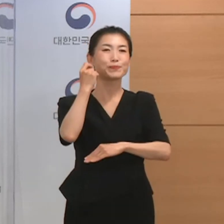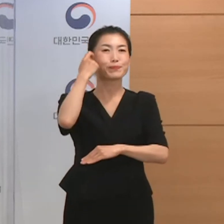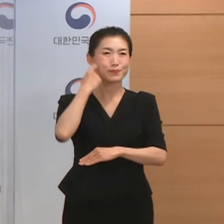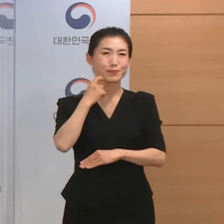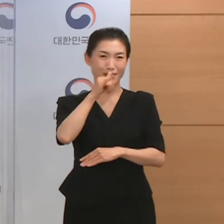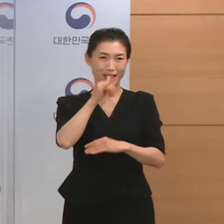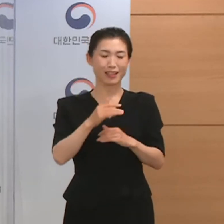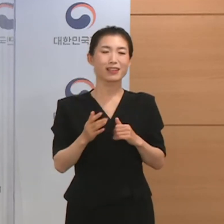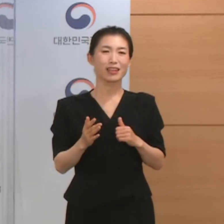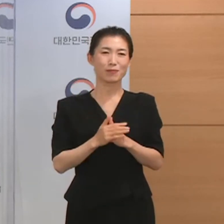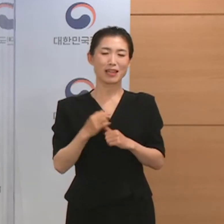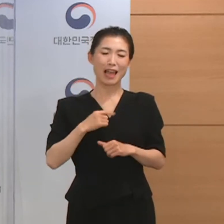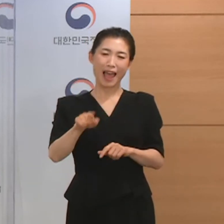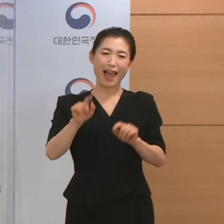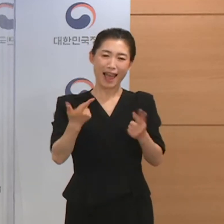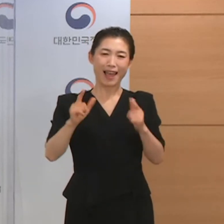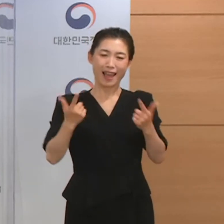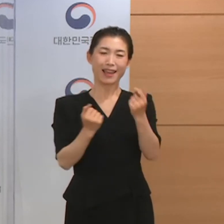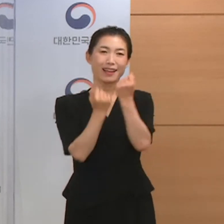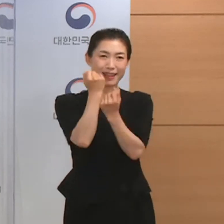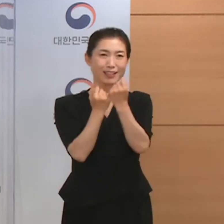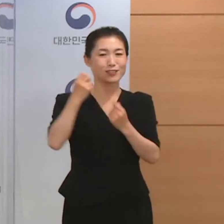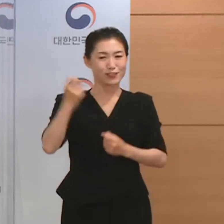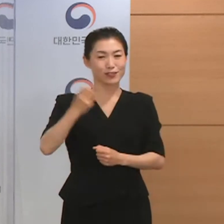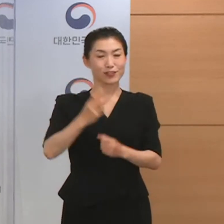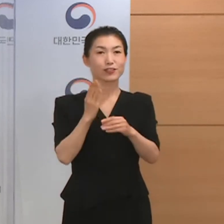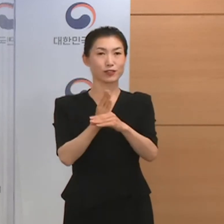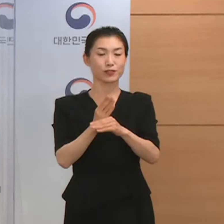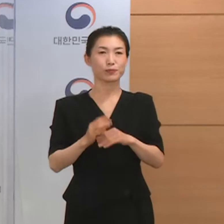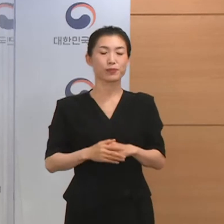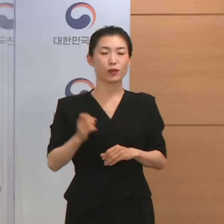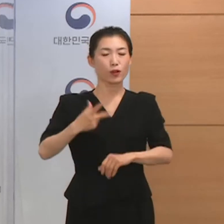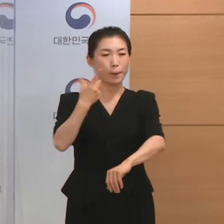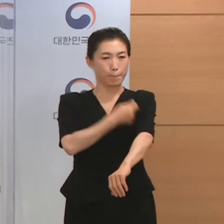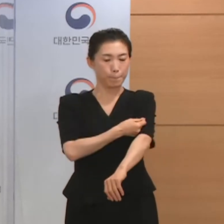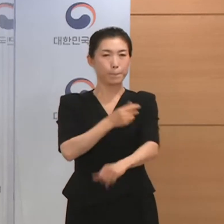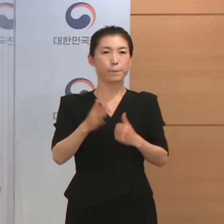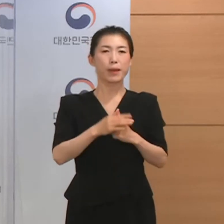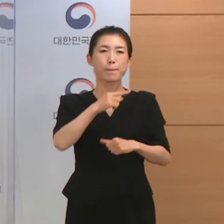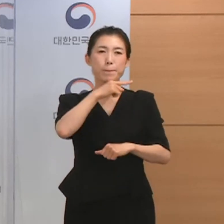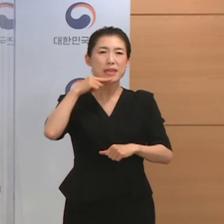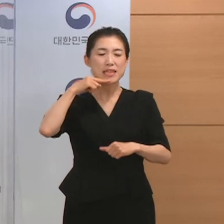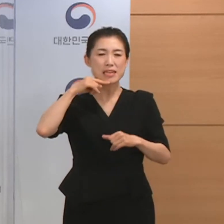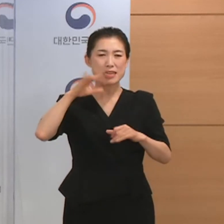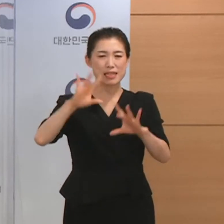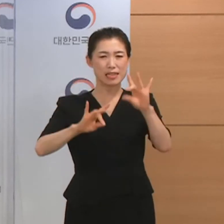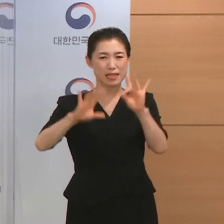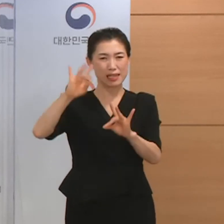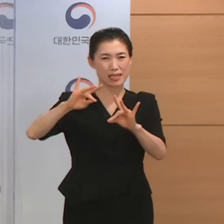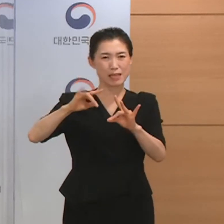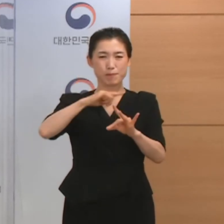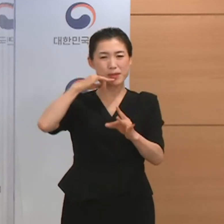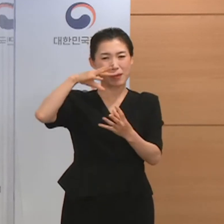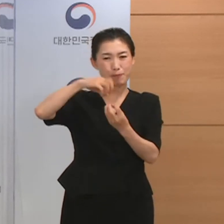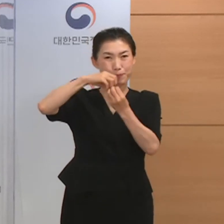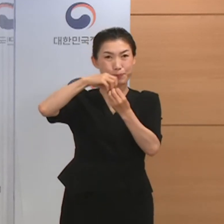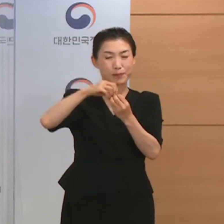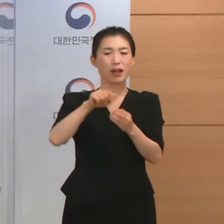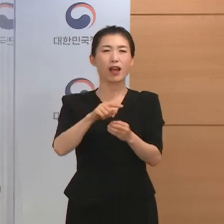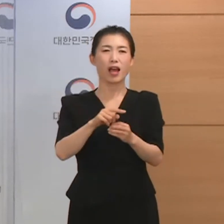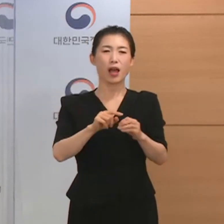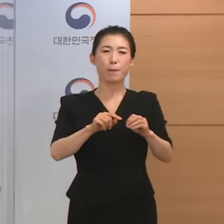계속 반복적으로 설명을 드리고 있습니다. 희귀혈전증의 경우에는 100만 명당 몇 명 정도에 발생하는